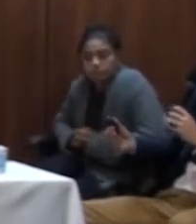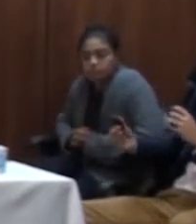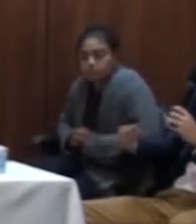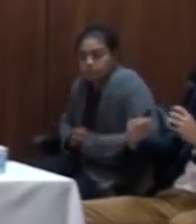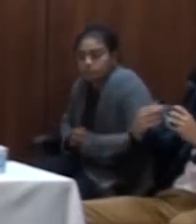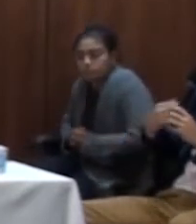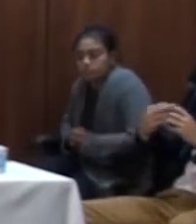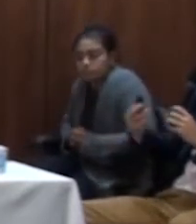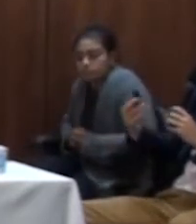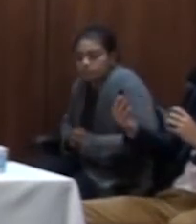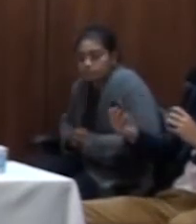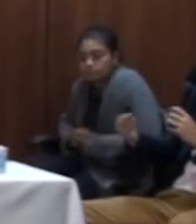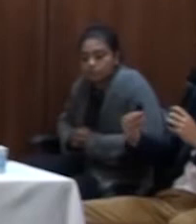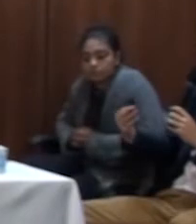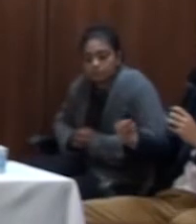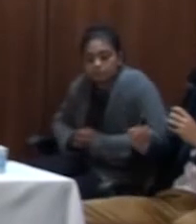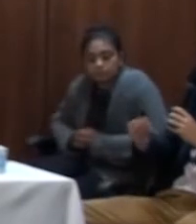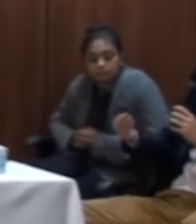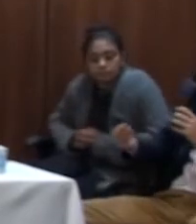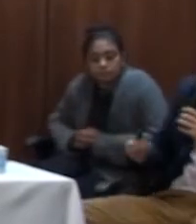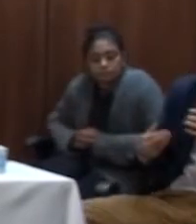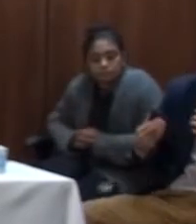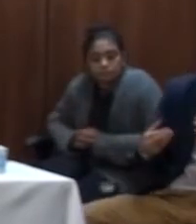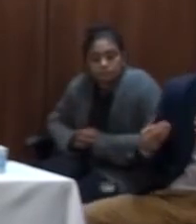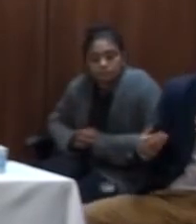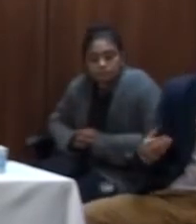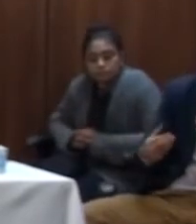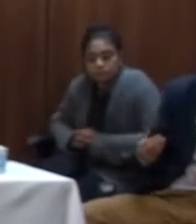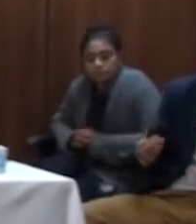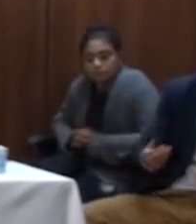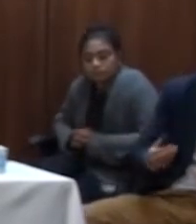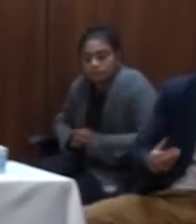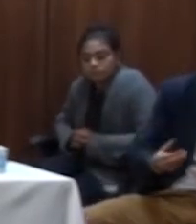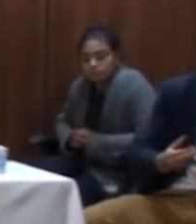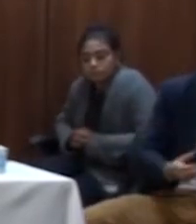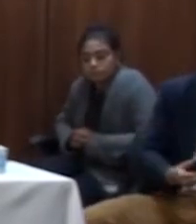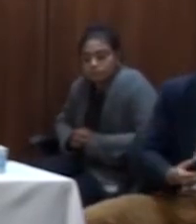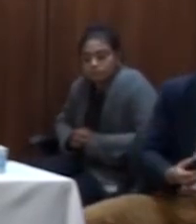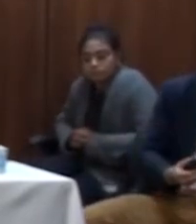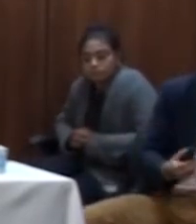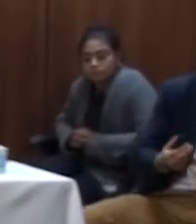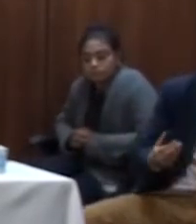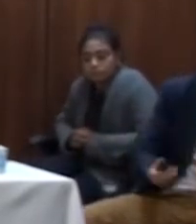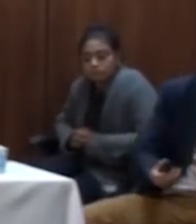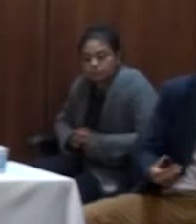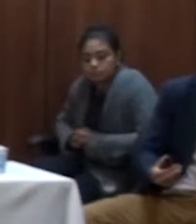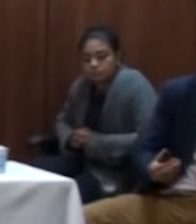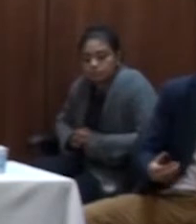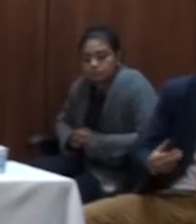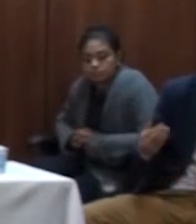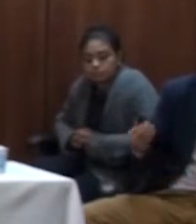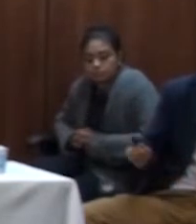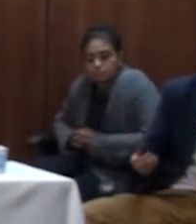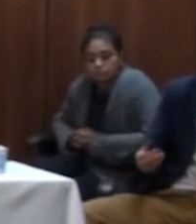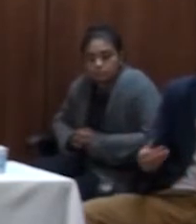com precisão, mas fato é que eu não tive nenhum relato, não recebi nenhum relato de alguém que de fato soubesse com concretude qual era seu lugar na